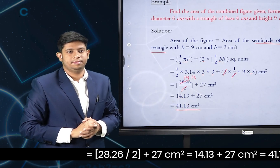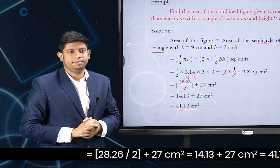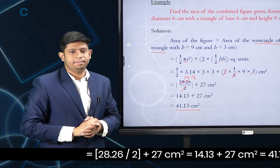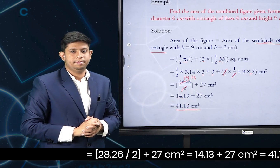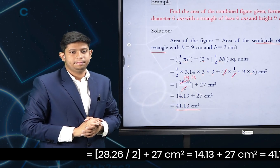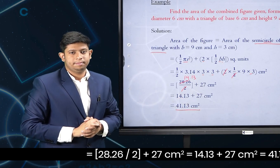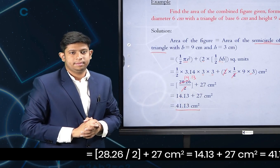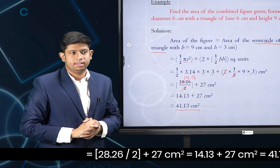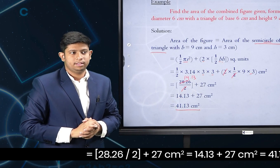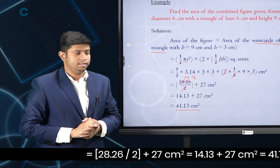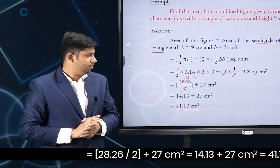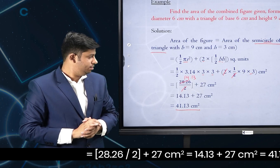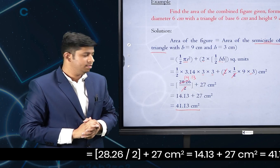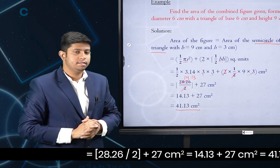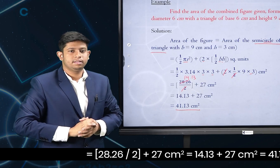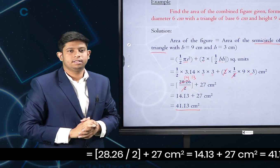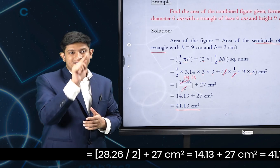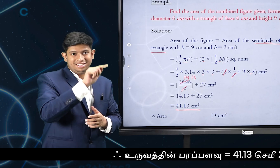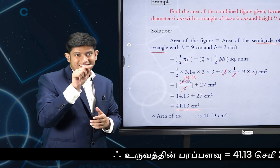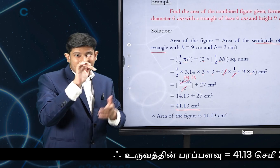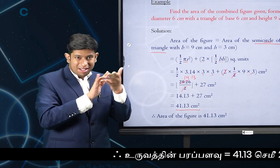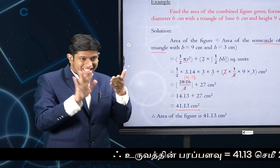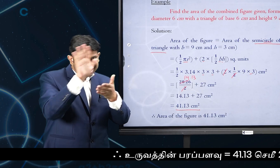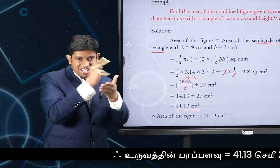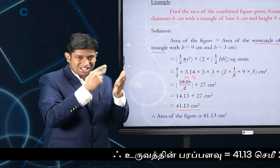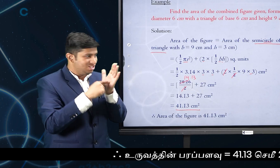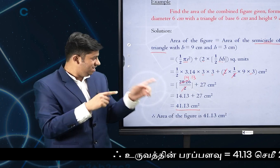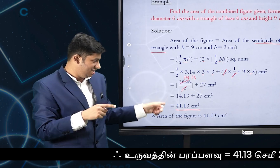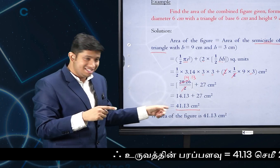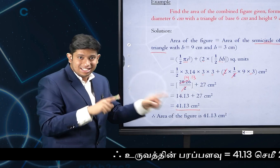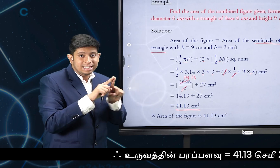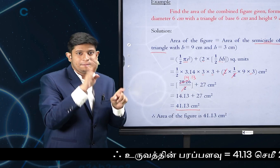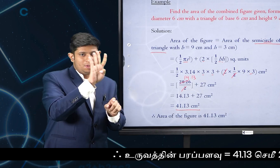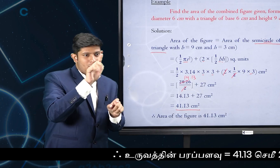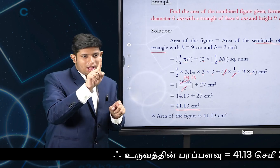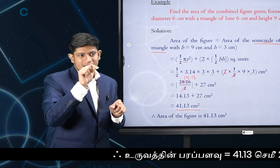41.13 சென்டிமீட்டர் மேலிலக்கு 2. எனவே உருவத்தின் பரப்பளவு ஈடு